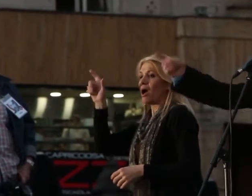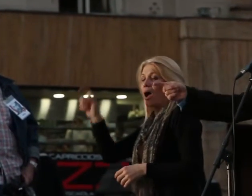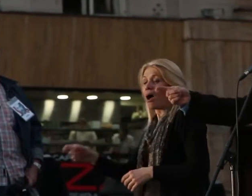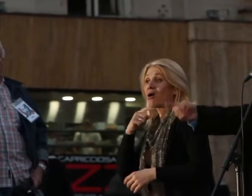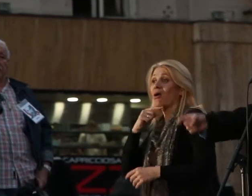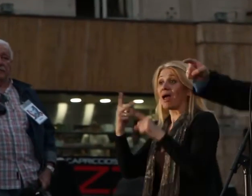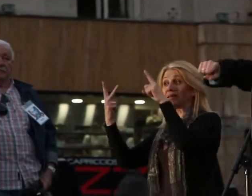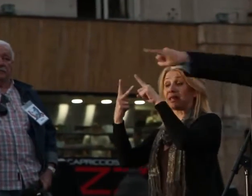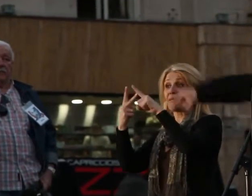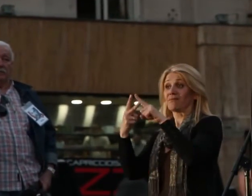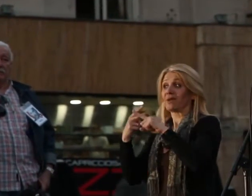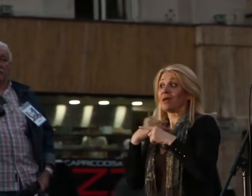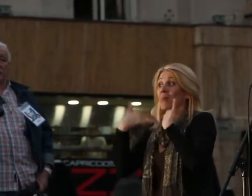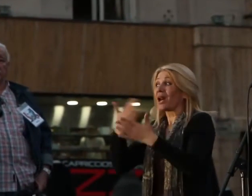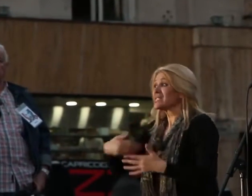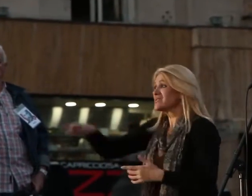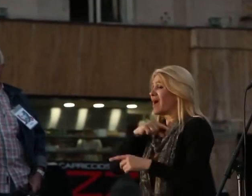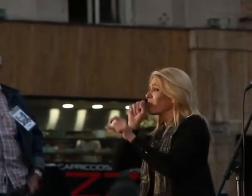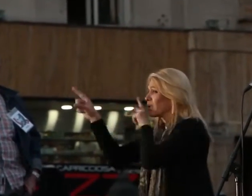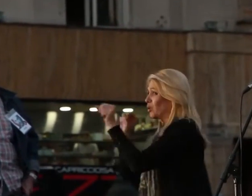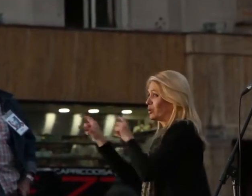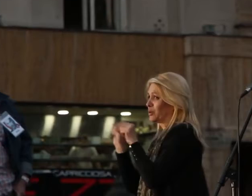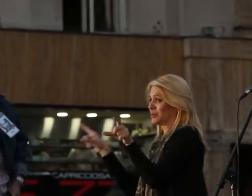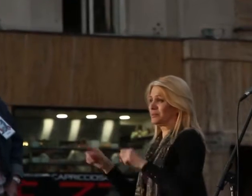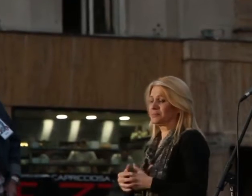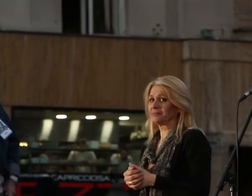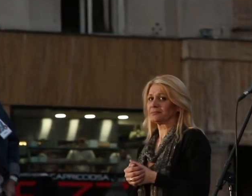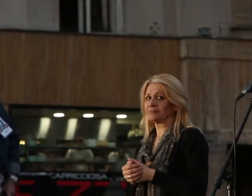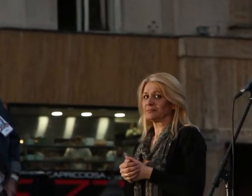poklanja televiziju da nas sve pljuju.